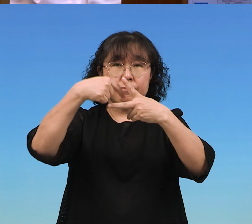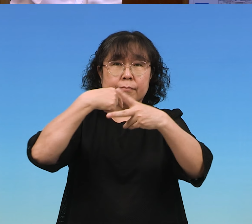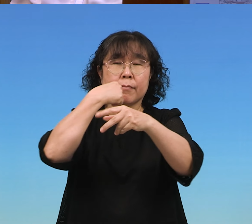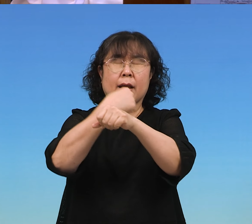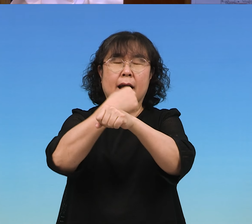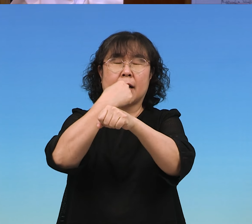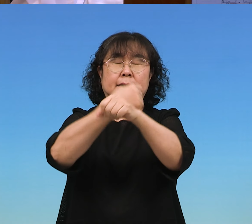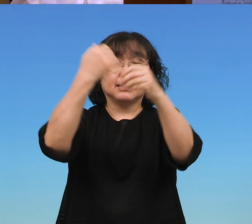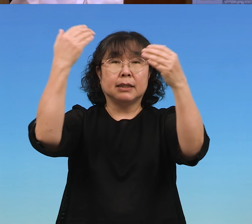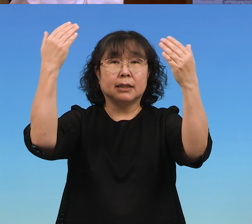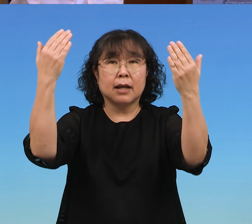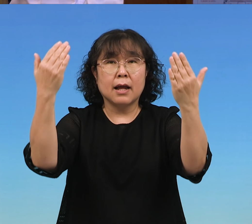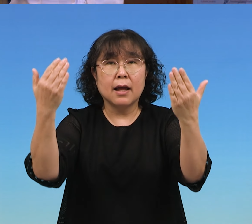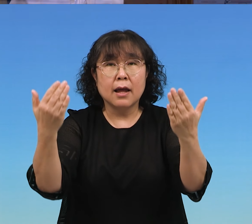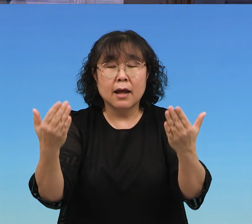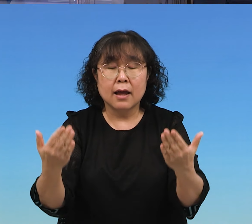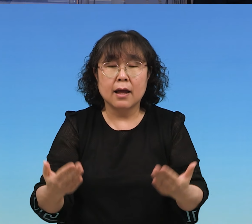나를 이해하시네.